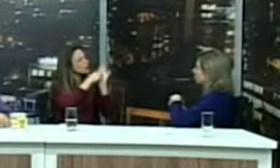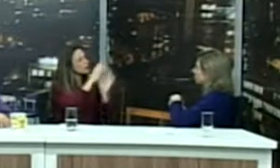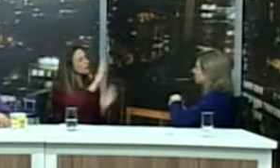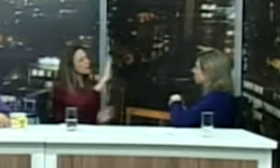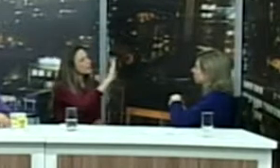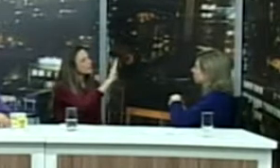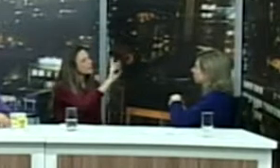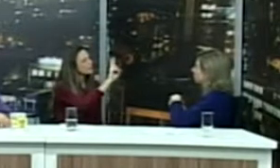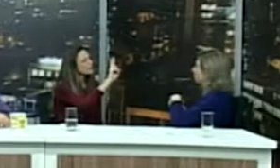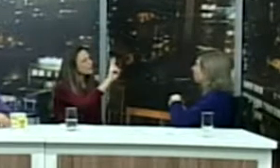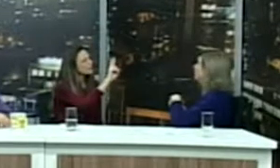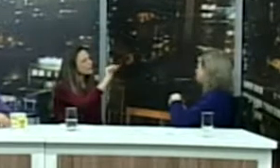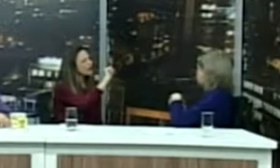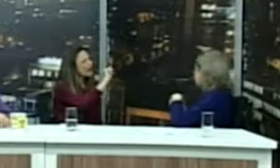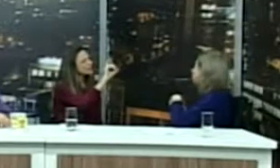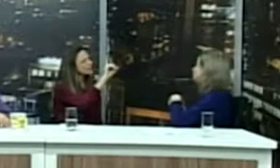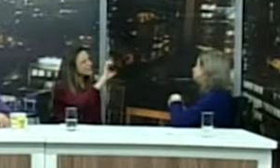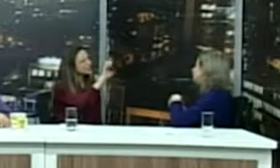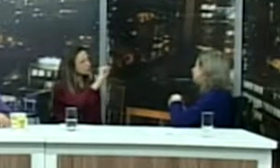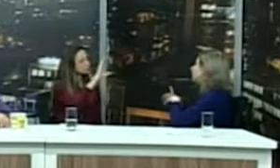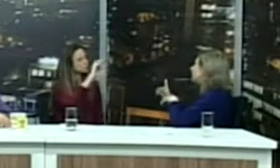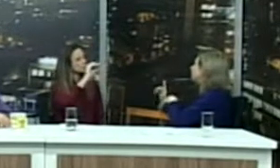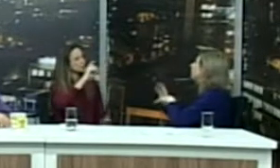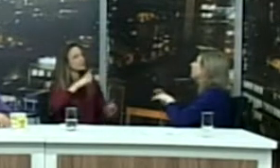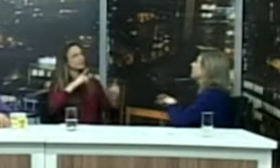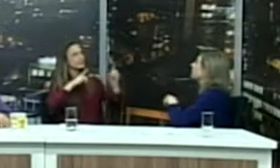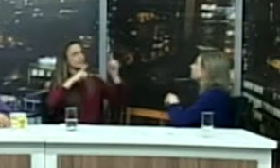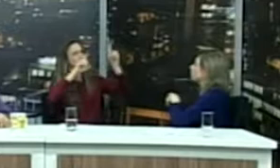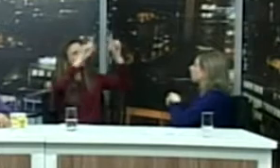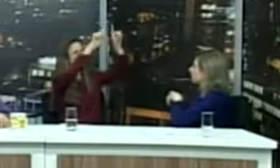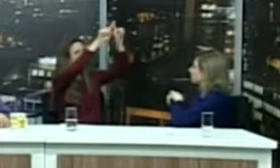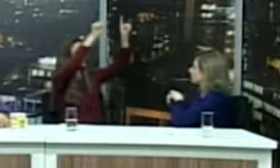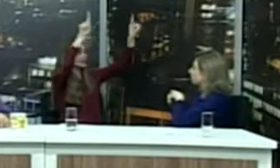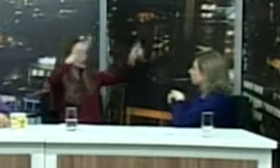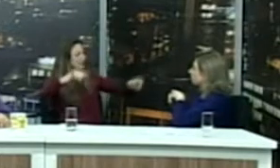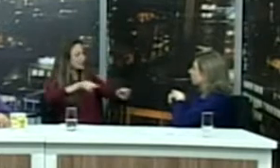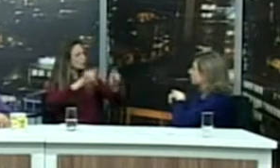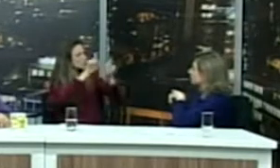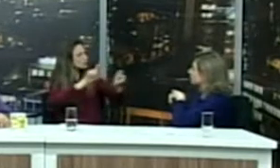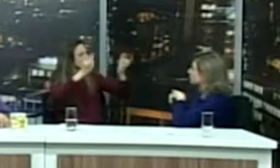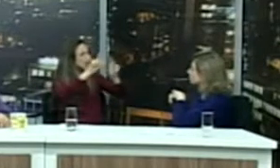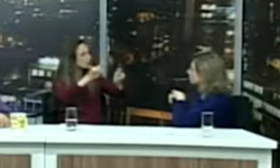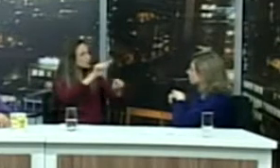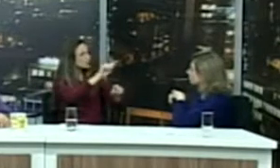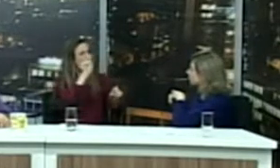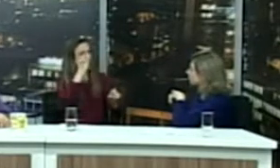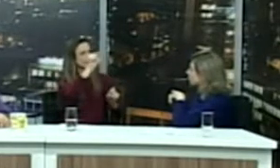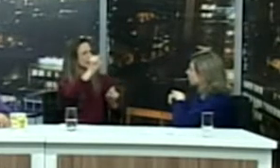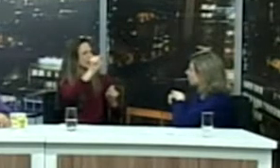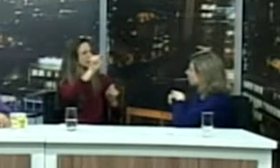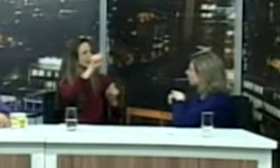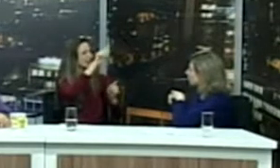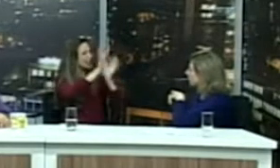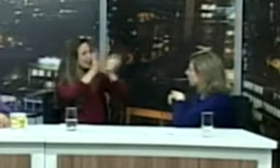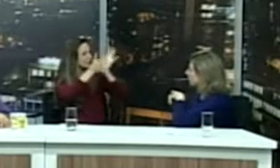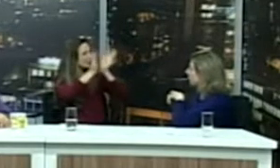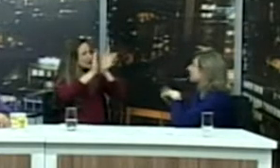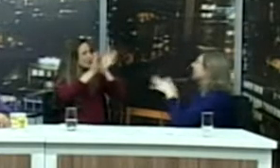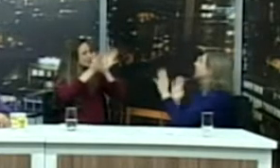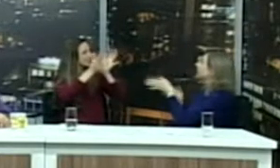Só banco Banrisul. Não, Bradesco, desculpa. Bradesco tem computador que aperta e